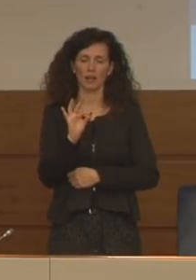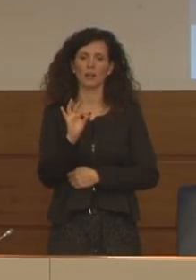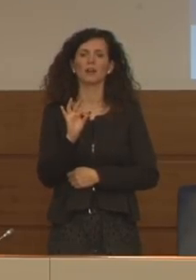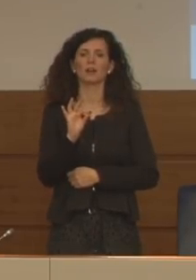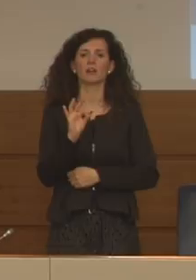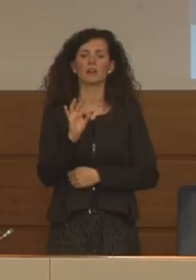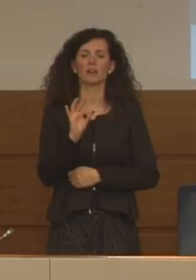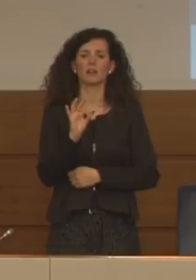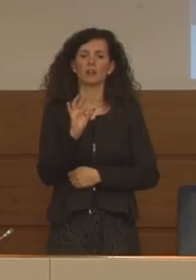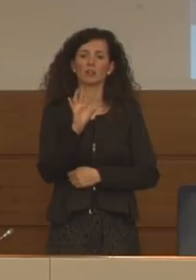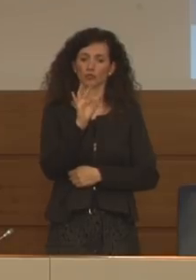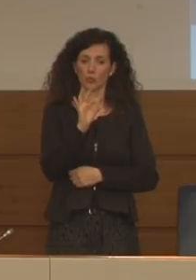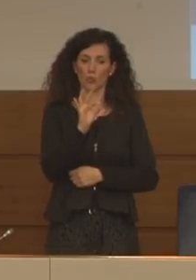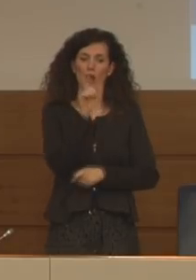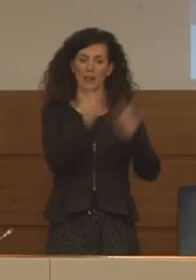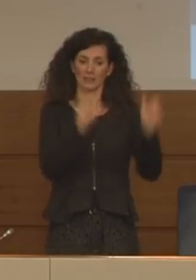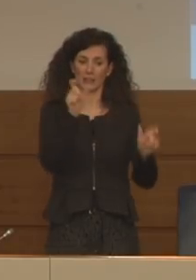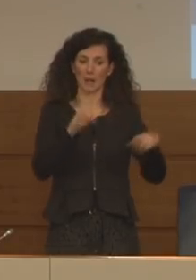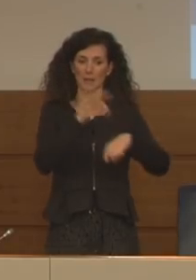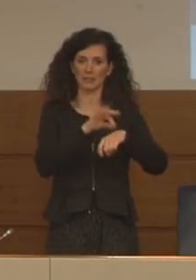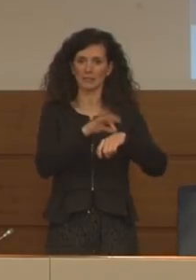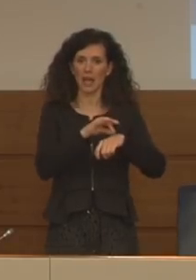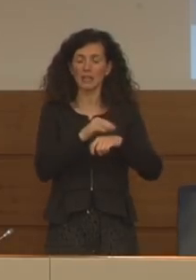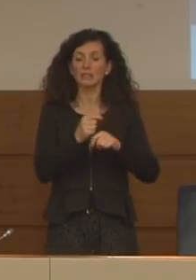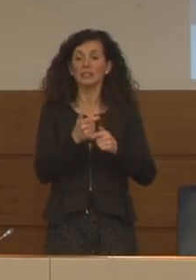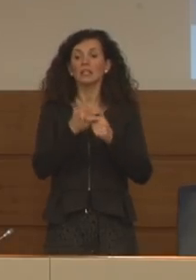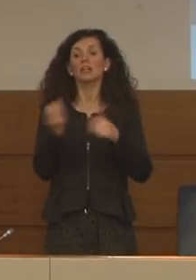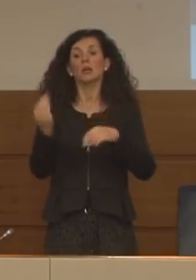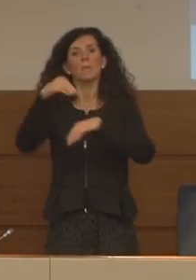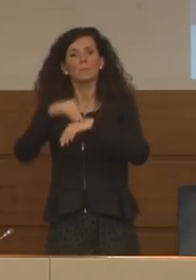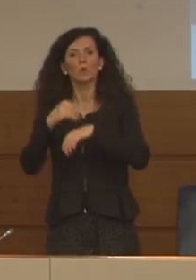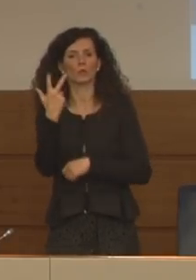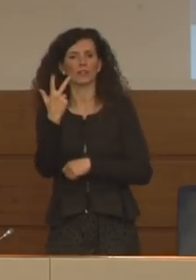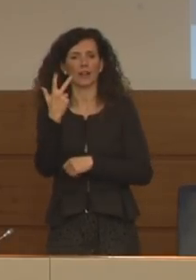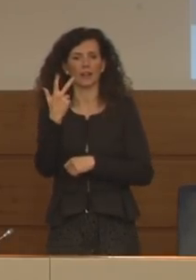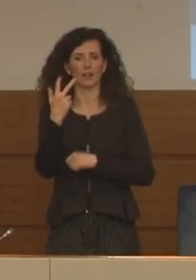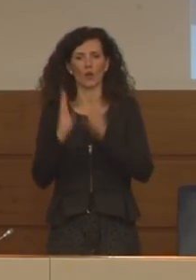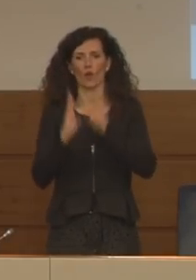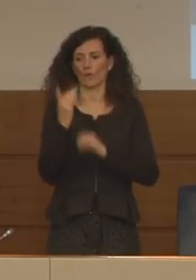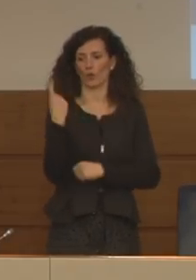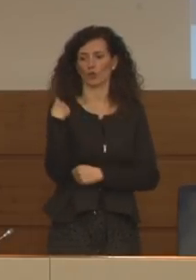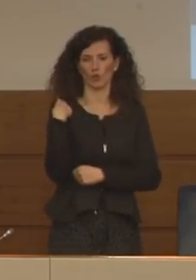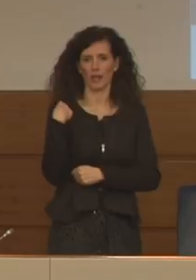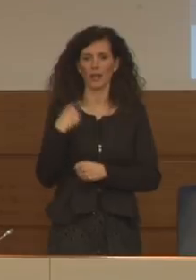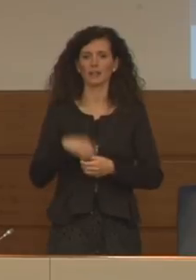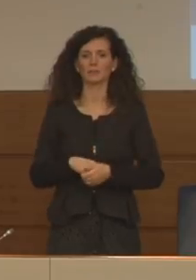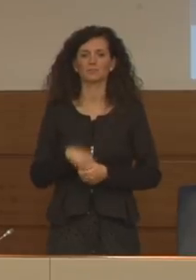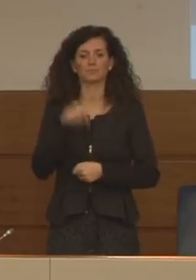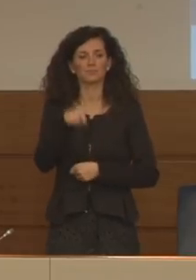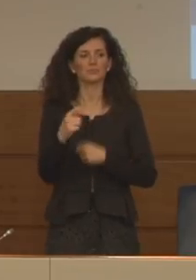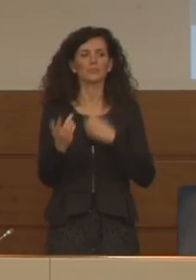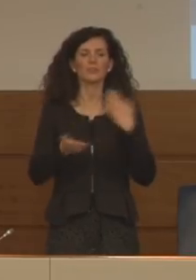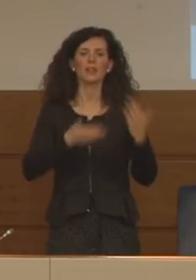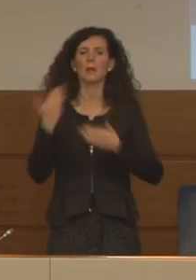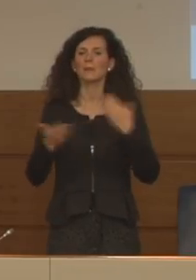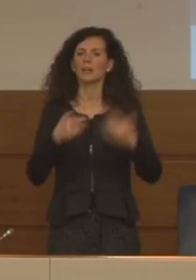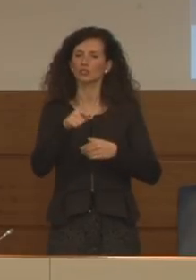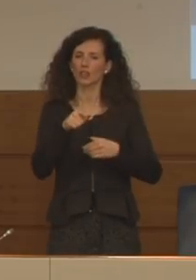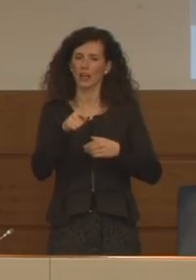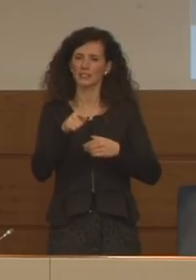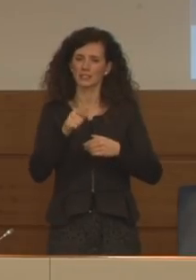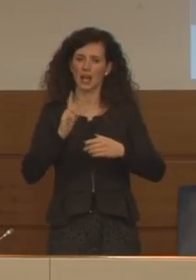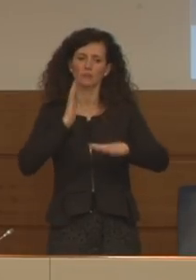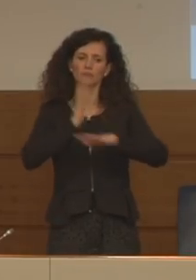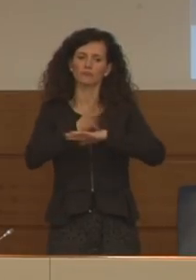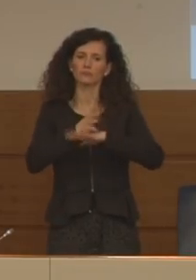di tre in più rispetto per quanto riguarda le forze in campo registriamo un impiego